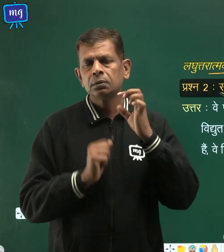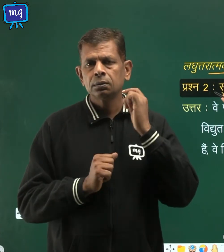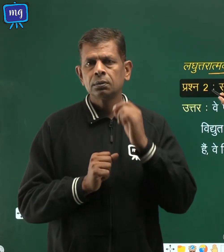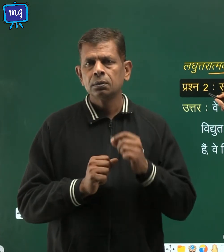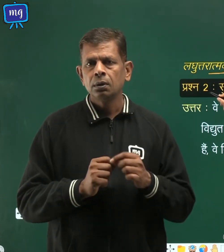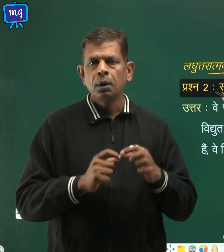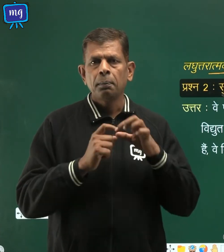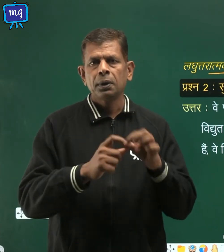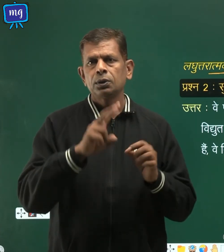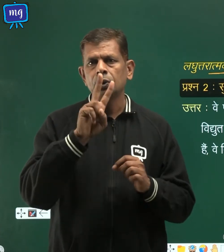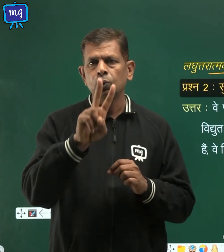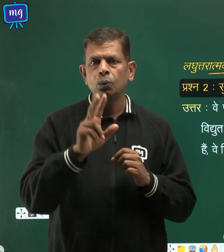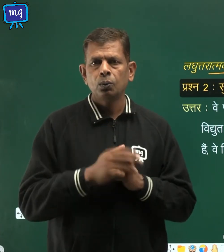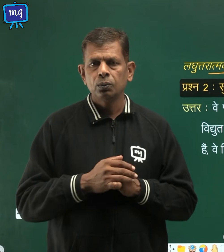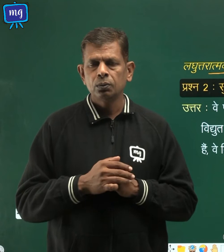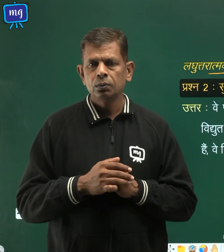प्रश्न 2,